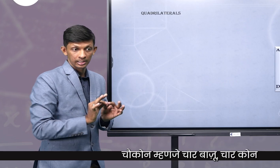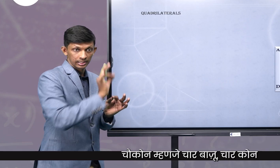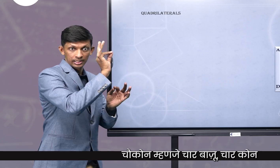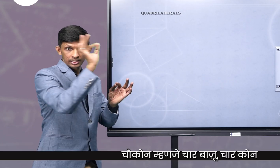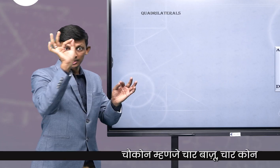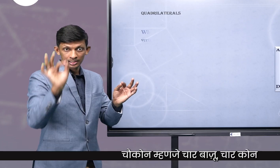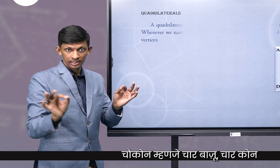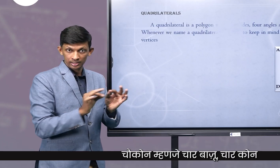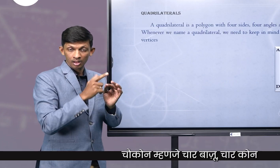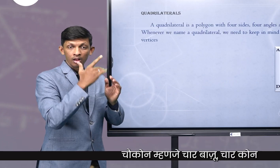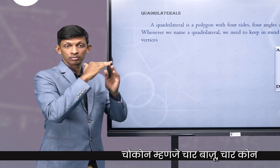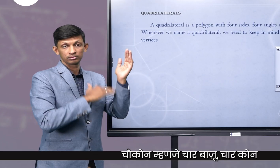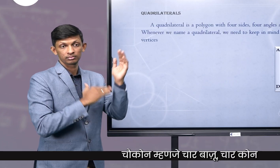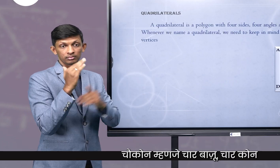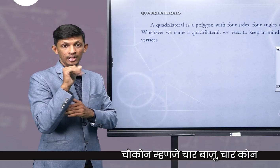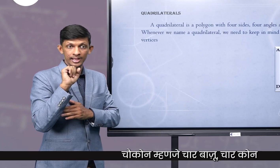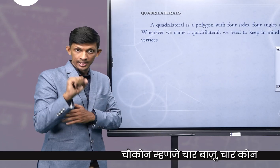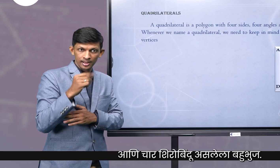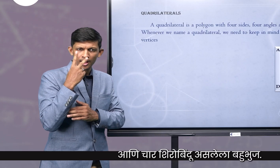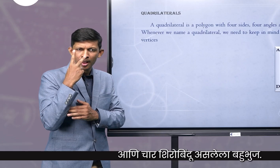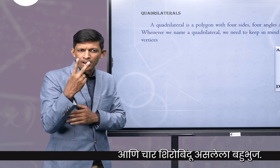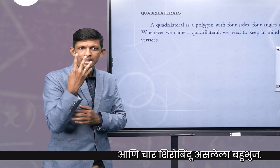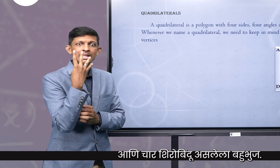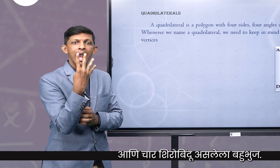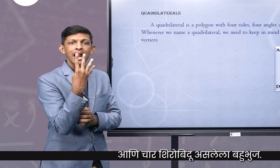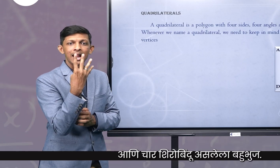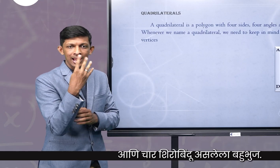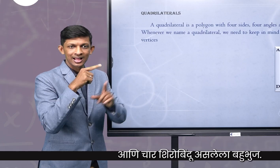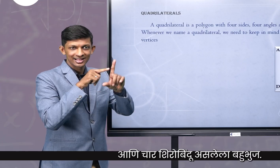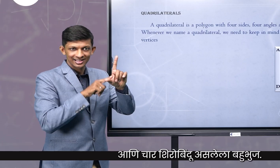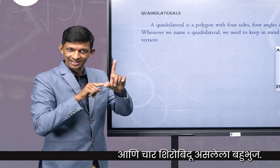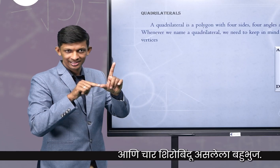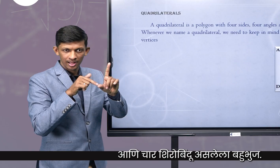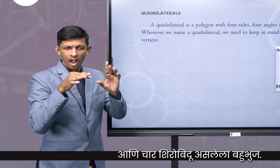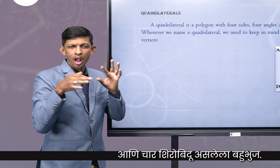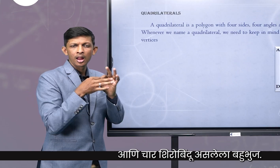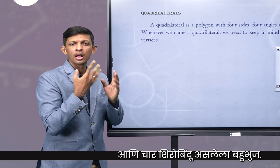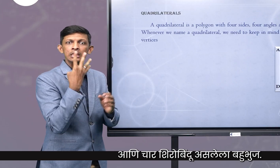चौकोन म्हणजे 4 बाजू, 4 कोन आणि 4 शिरोबिंदू असलेला बहुभुज.